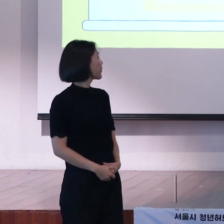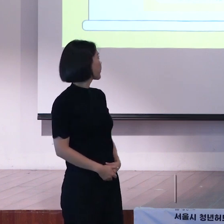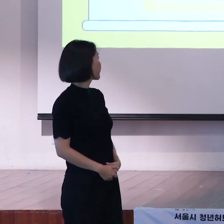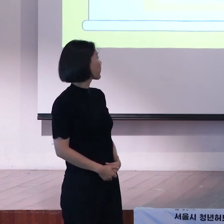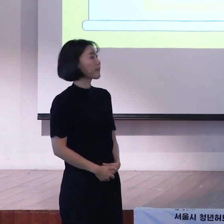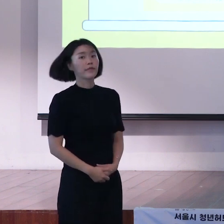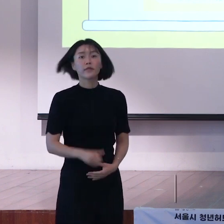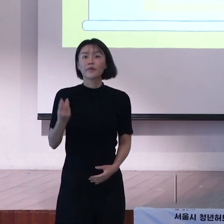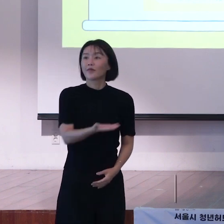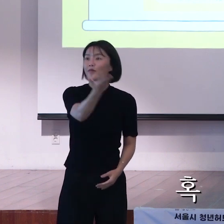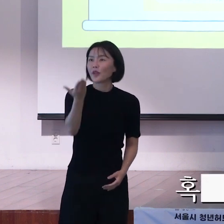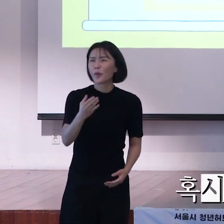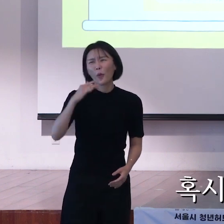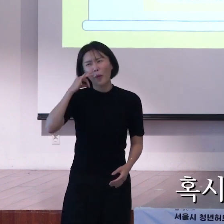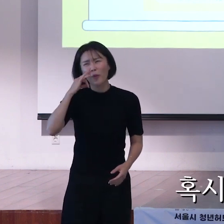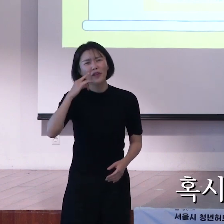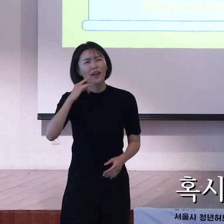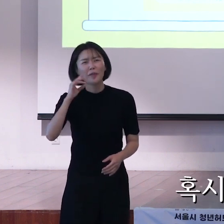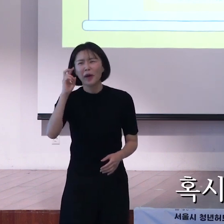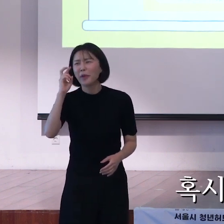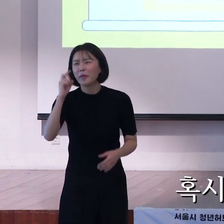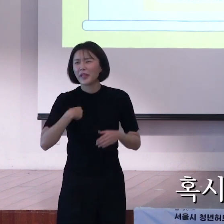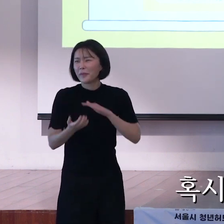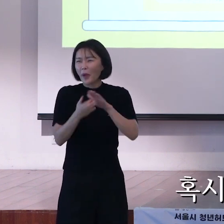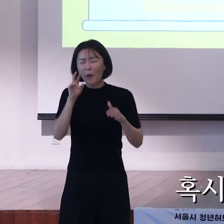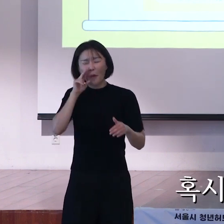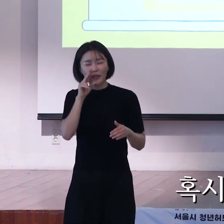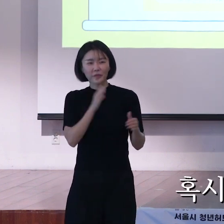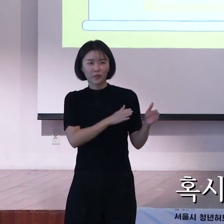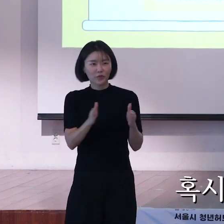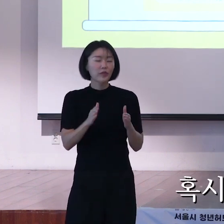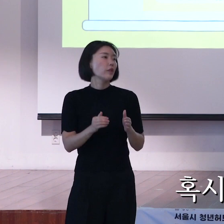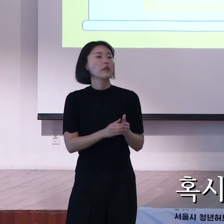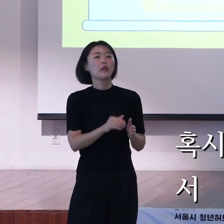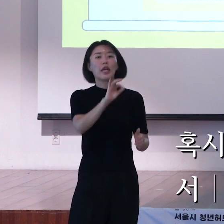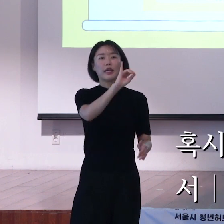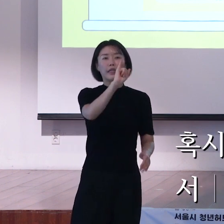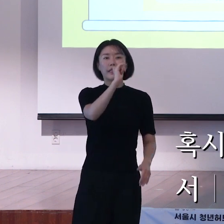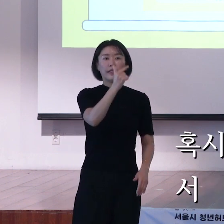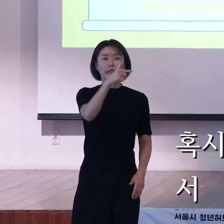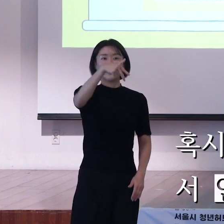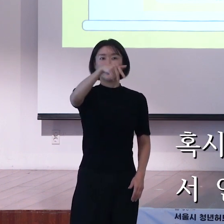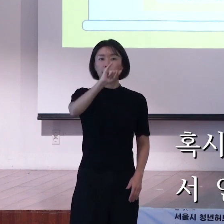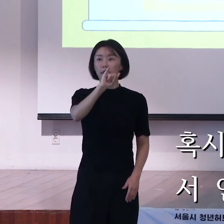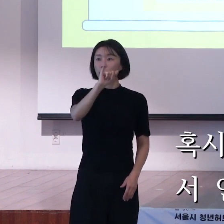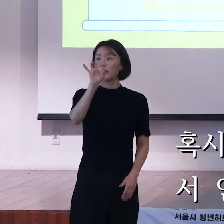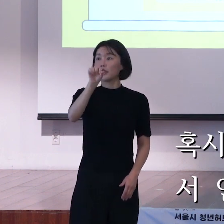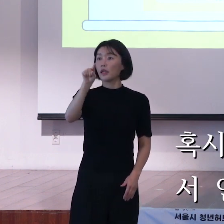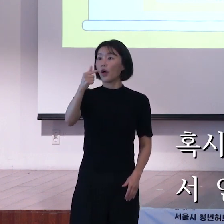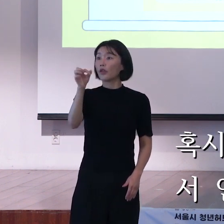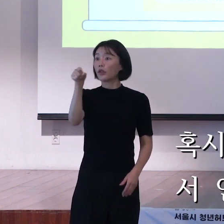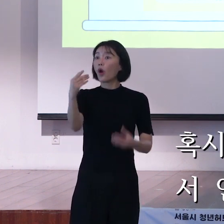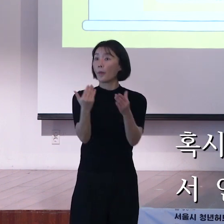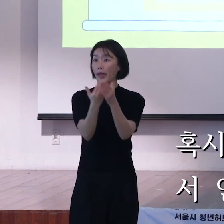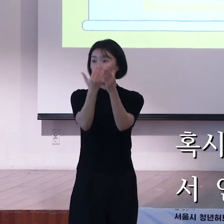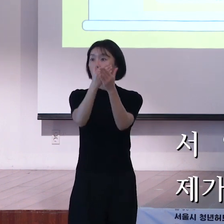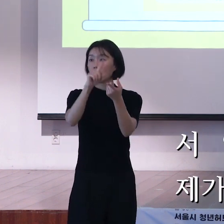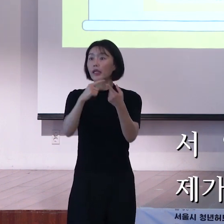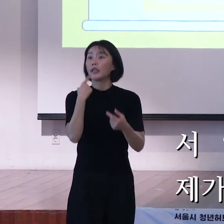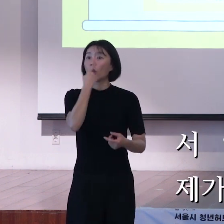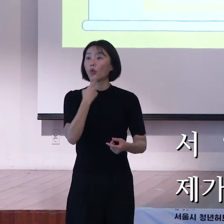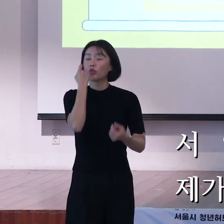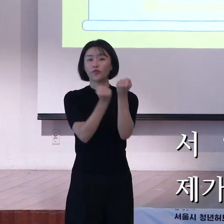그리고 혹시 궁금해하실 것 같아서 여기 언어 발달에 대해서 제가 잠깐 소개를 하려고